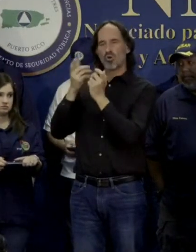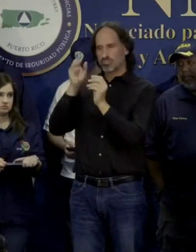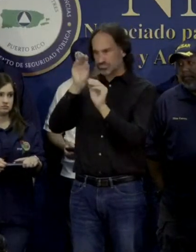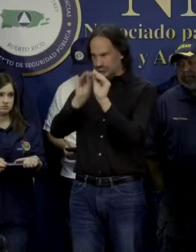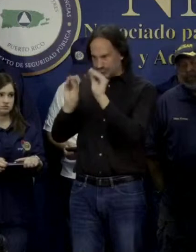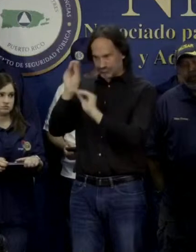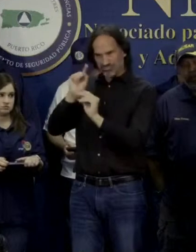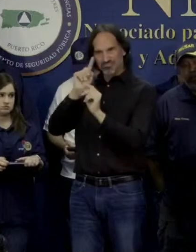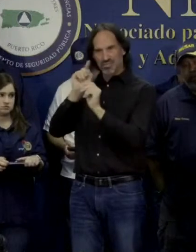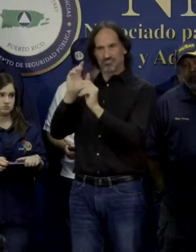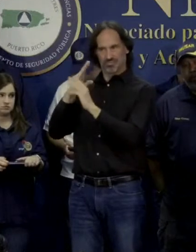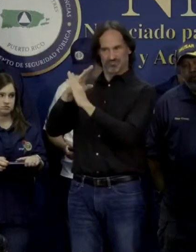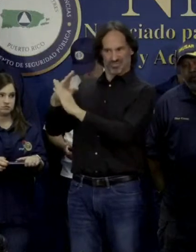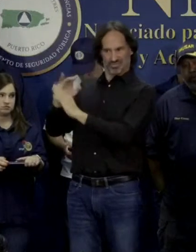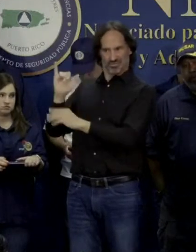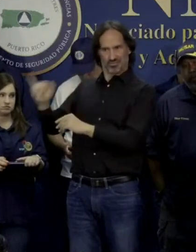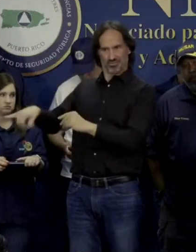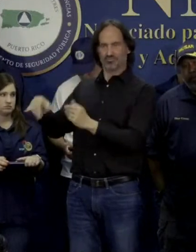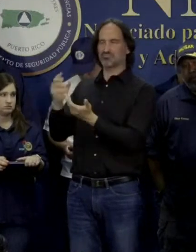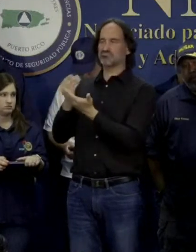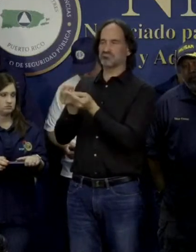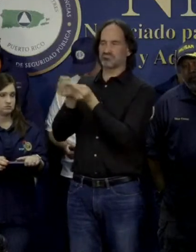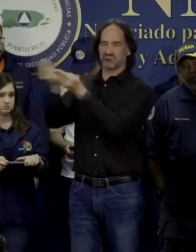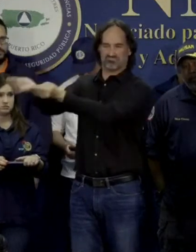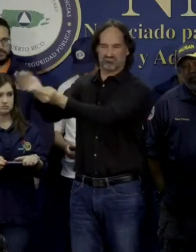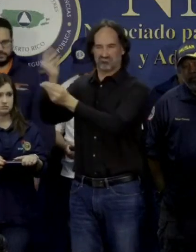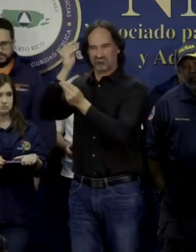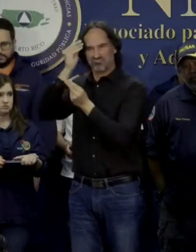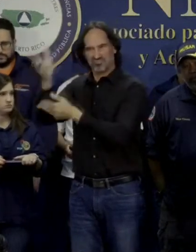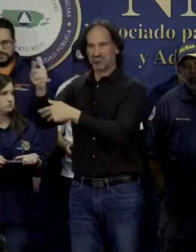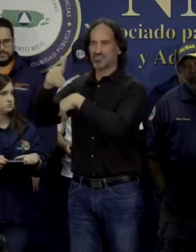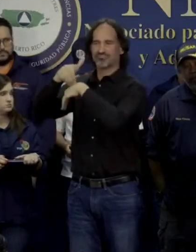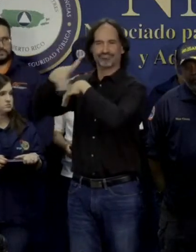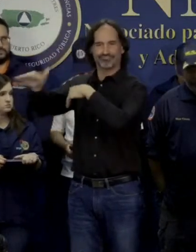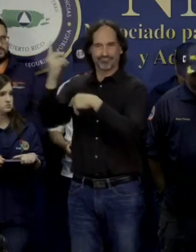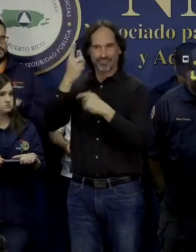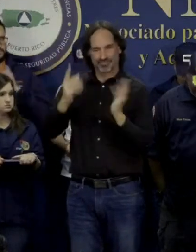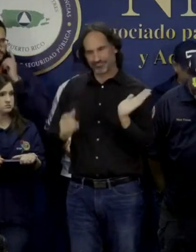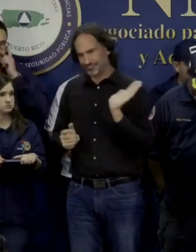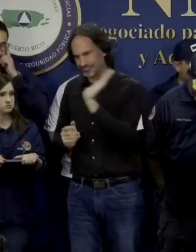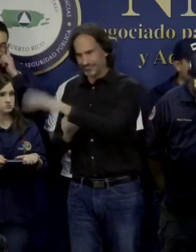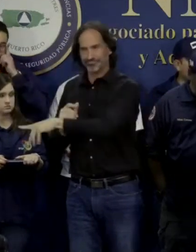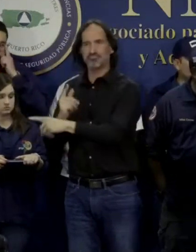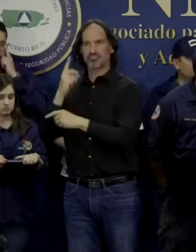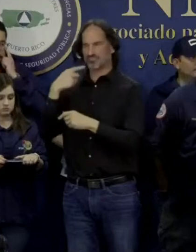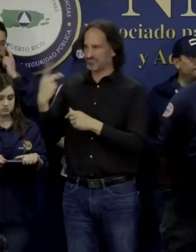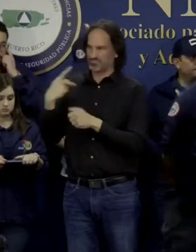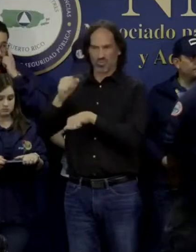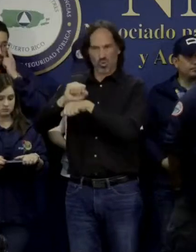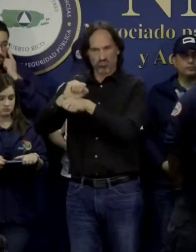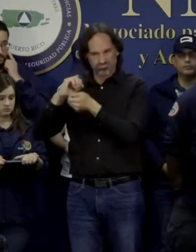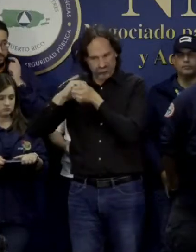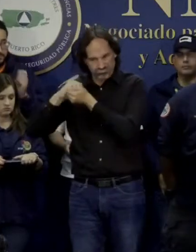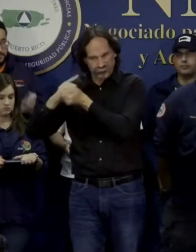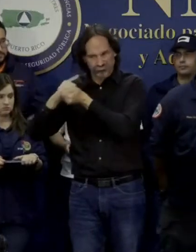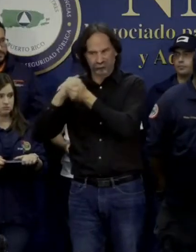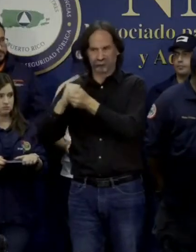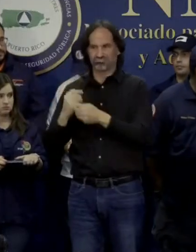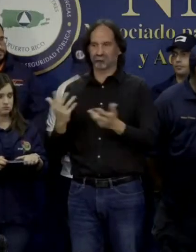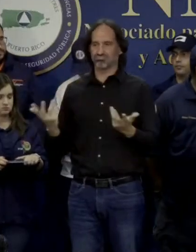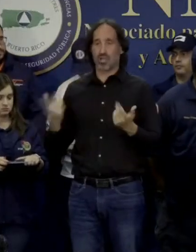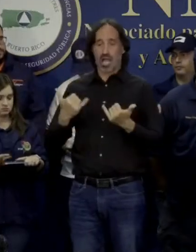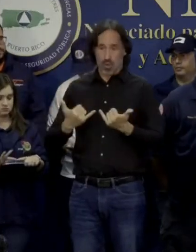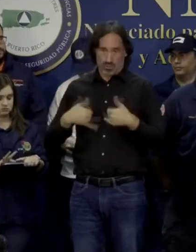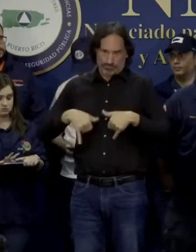para que pernoctaran y trabajaran coordinados con la policía municipal. Pero eso está en proceso, se está trabajando. Obviamente